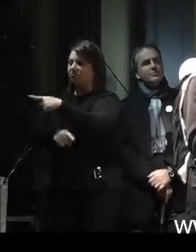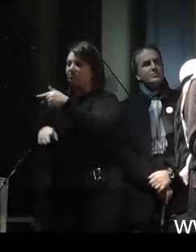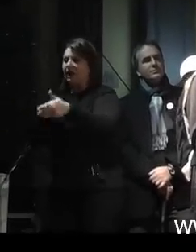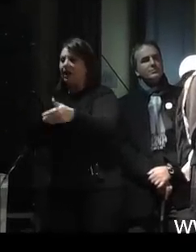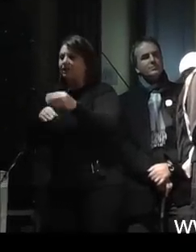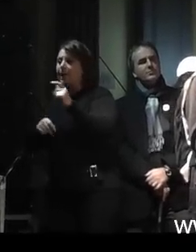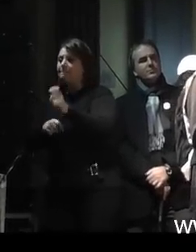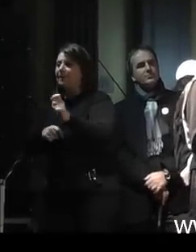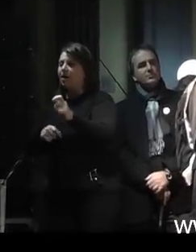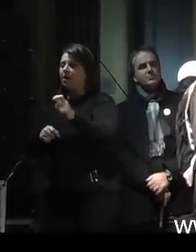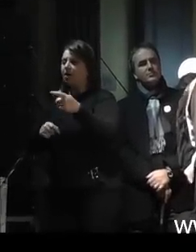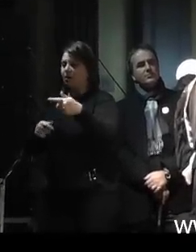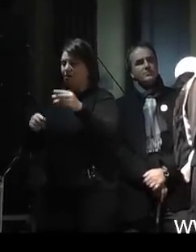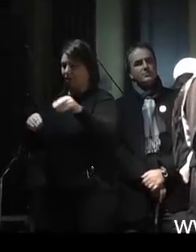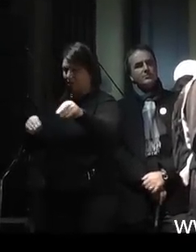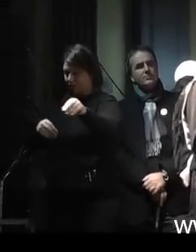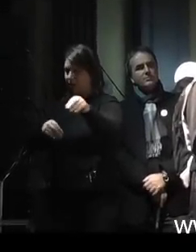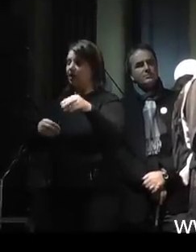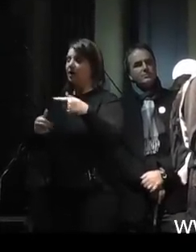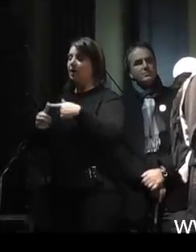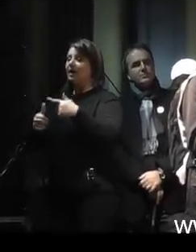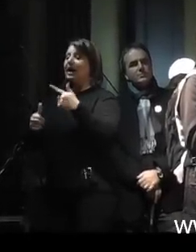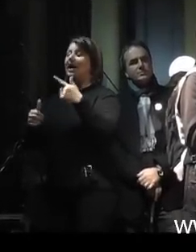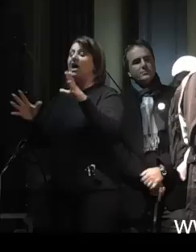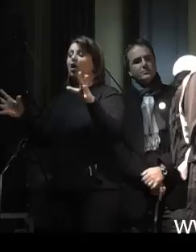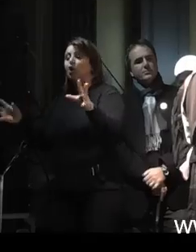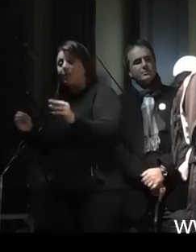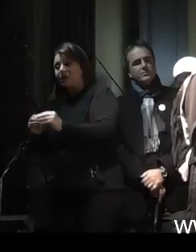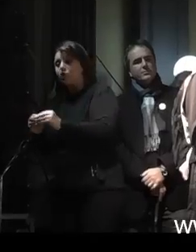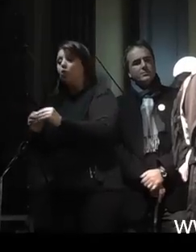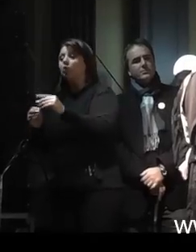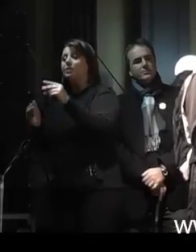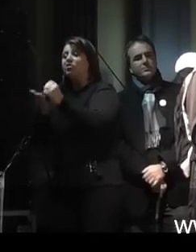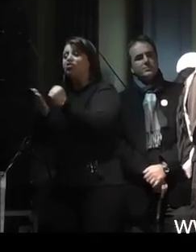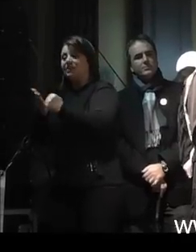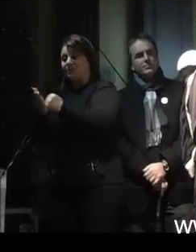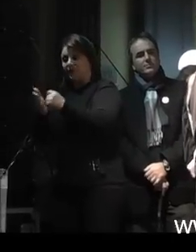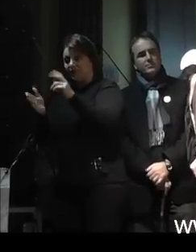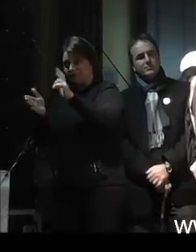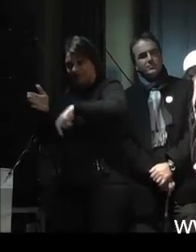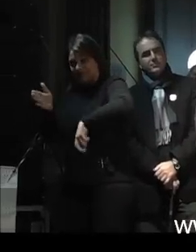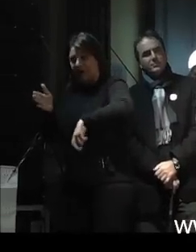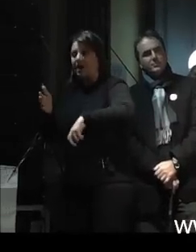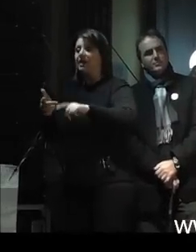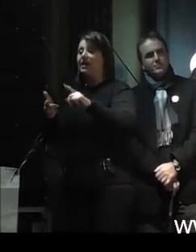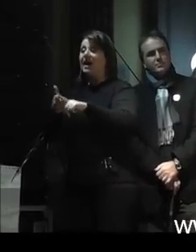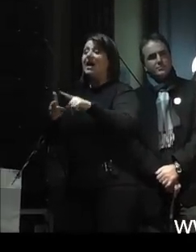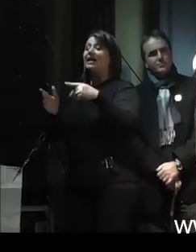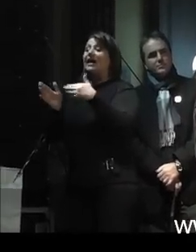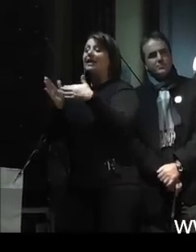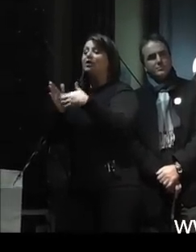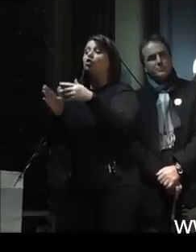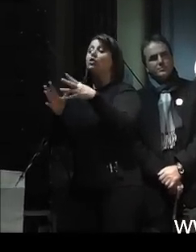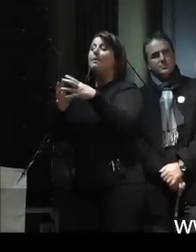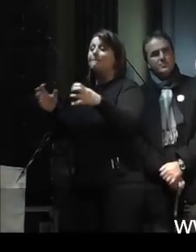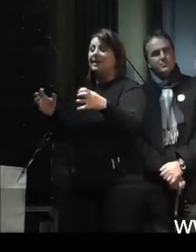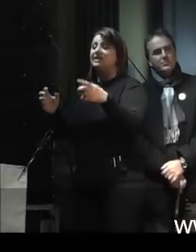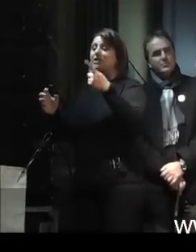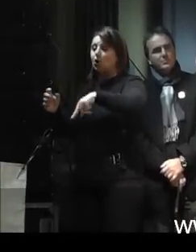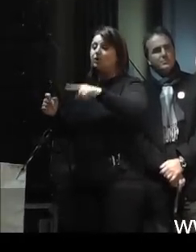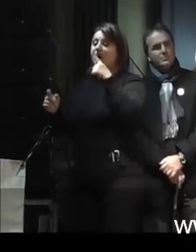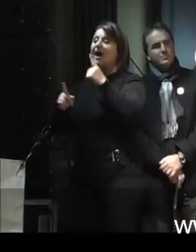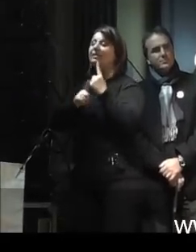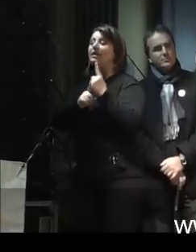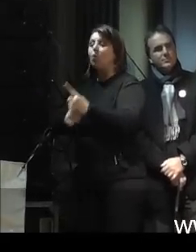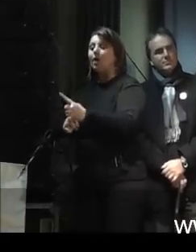Accorpamento e semplificazione degli adempimenti fiscali, diminuzione graduale della tassazione sul reddito d'impresa con adeguamento